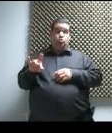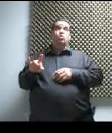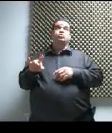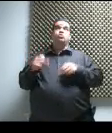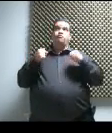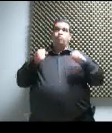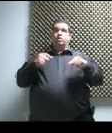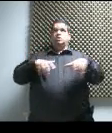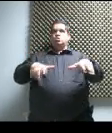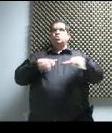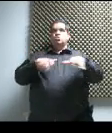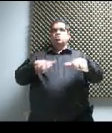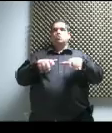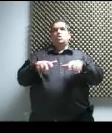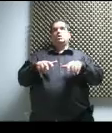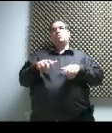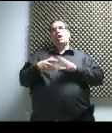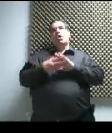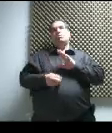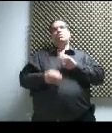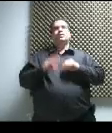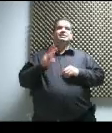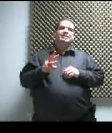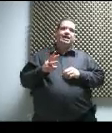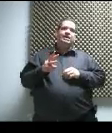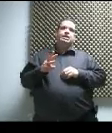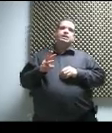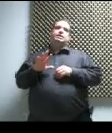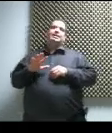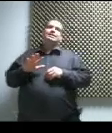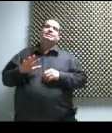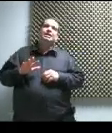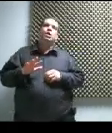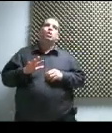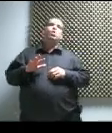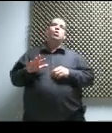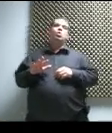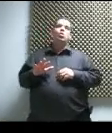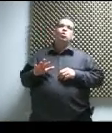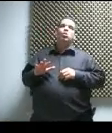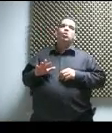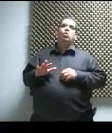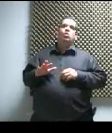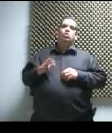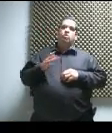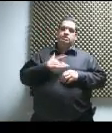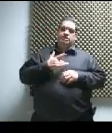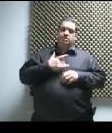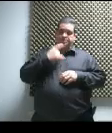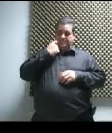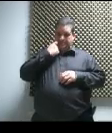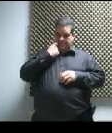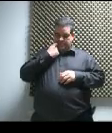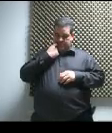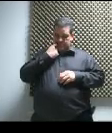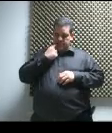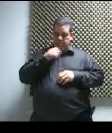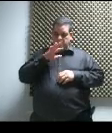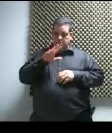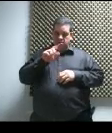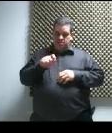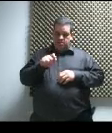coco. Así que las réplicas son de 6 y de 5. O sea, que nosotros lo que sentimos hace poco, el más grande fue de